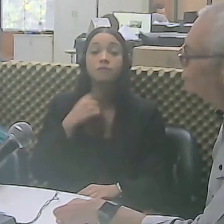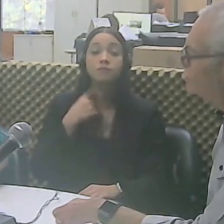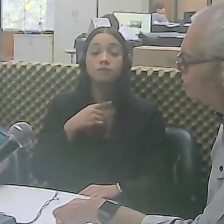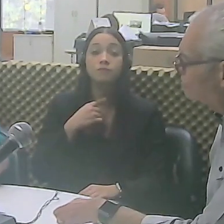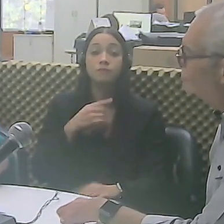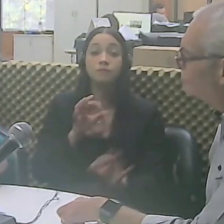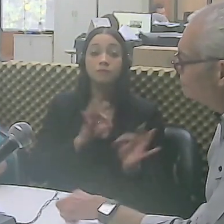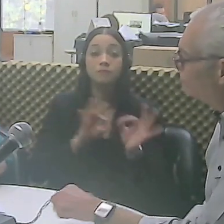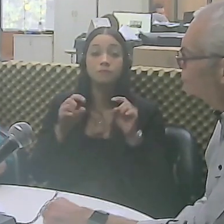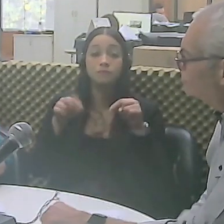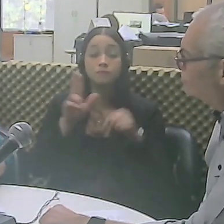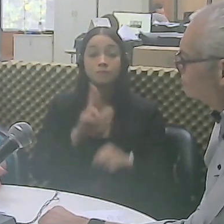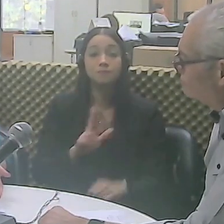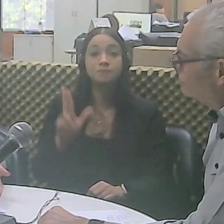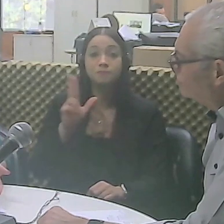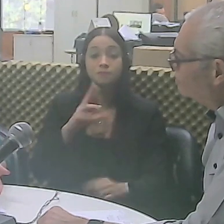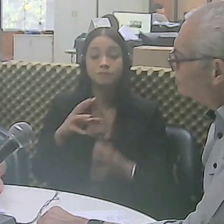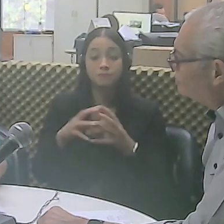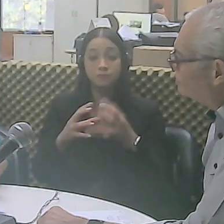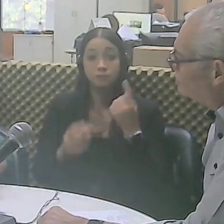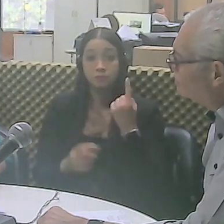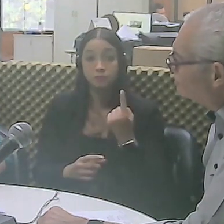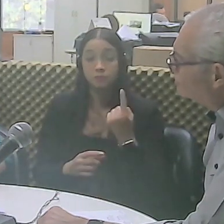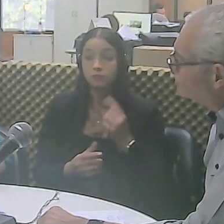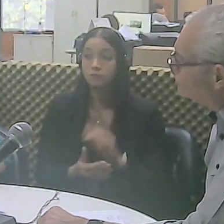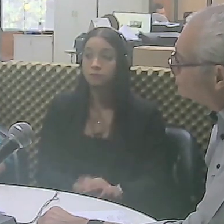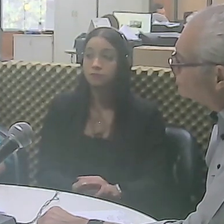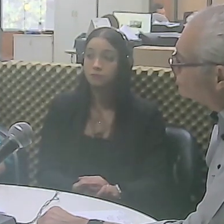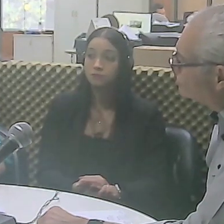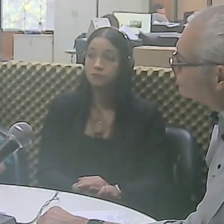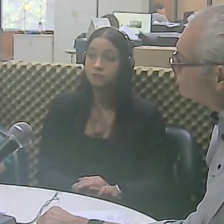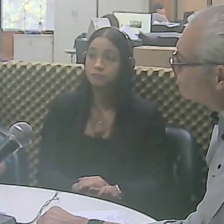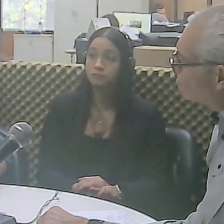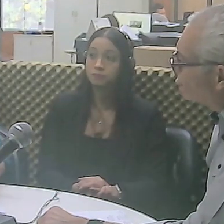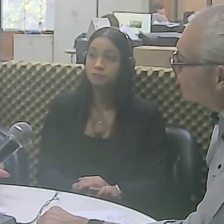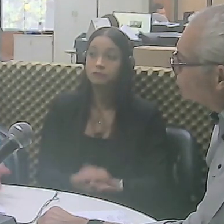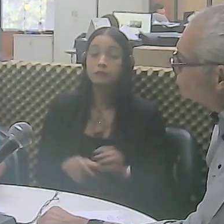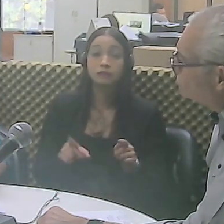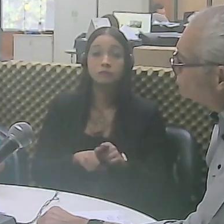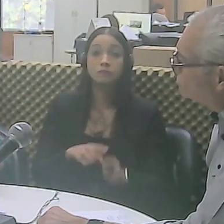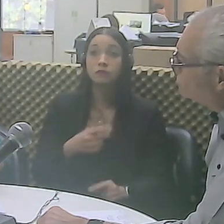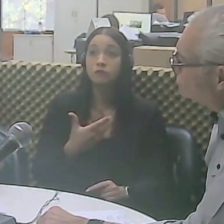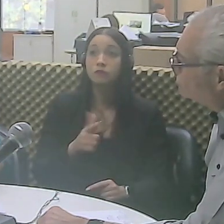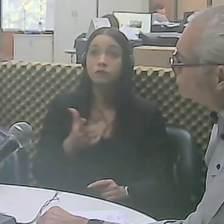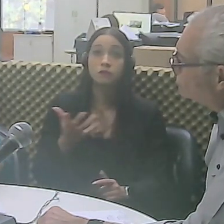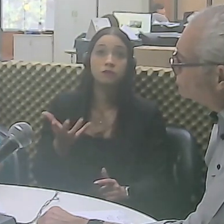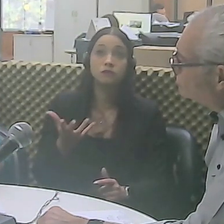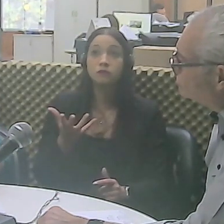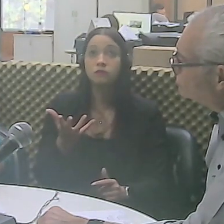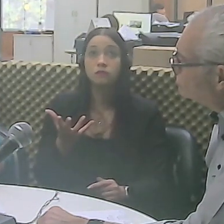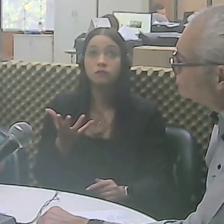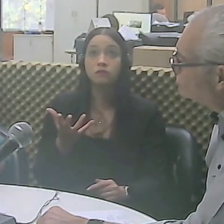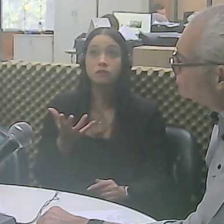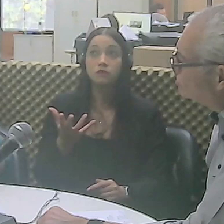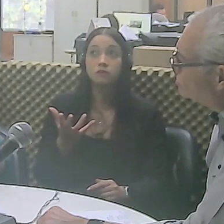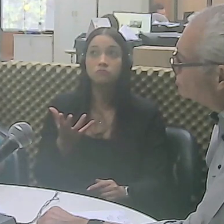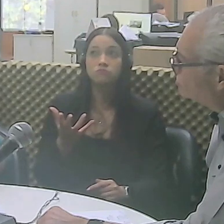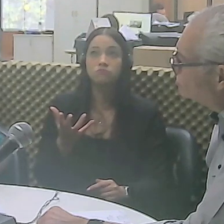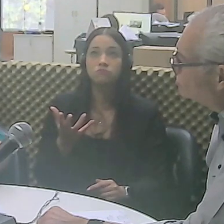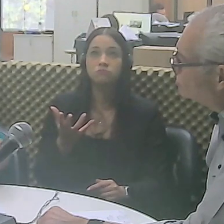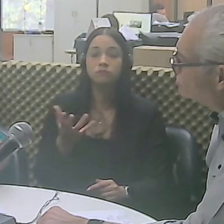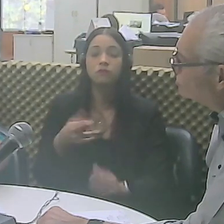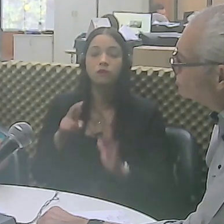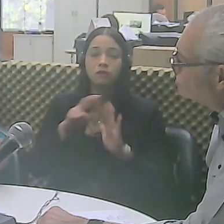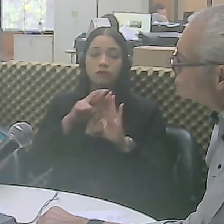pelo programa aqui para Uberlândia, para a faixa 1. E aí, dessa forma, a gente também não tem a parte